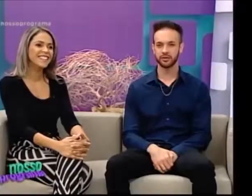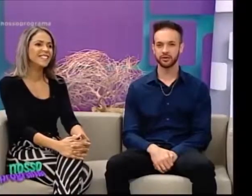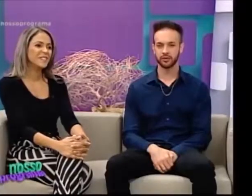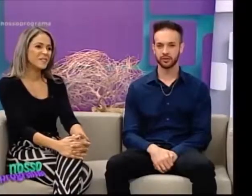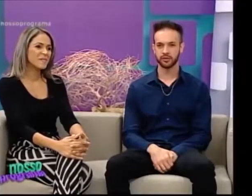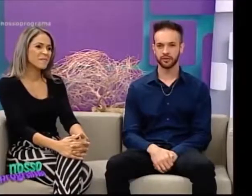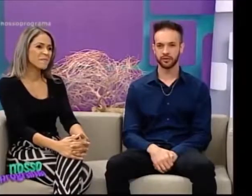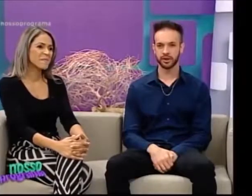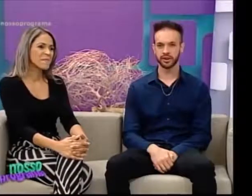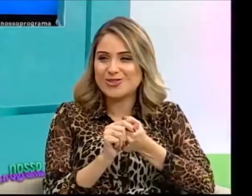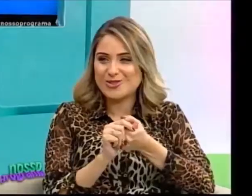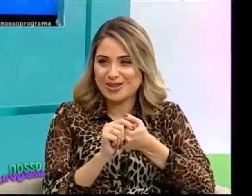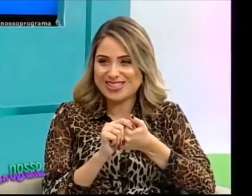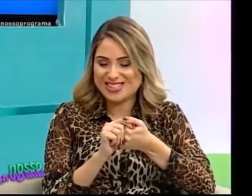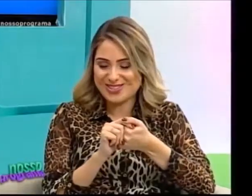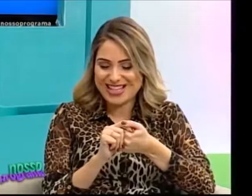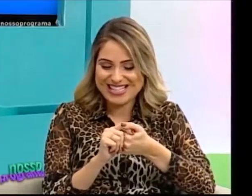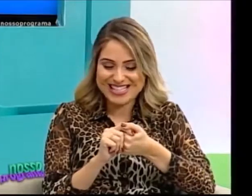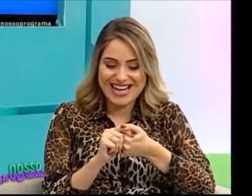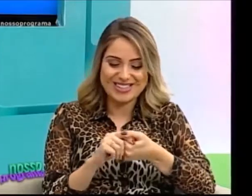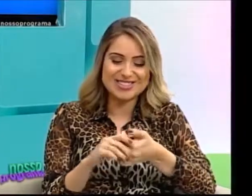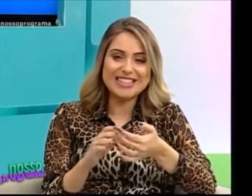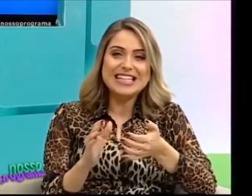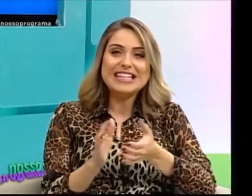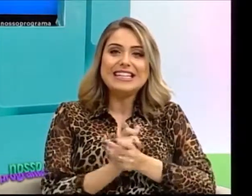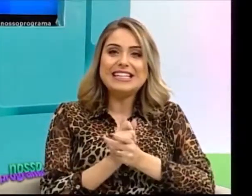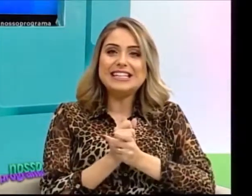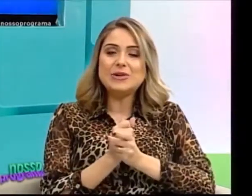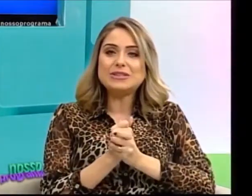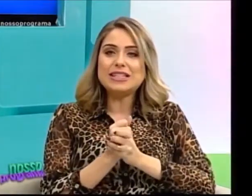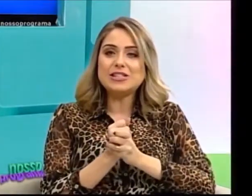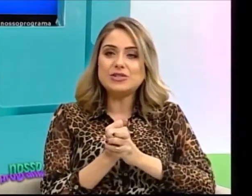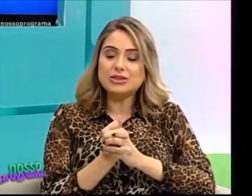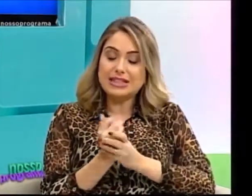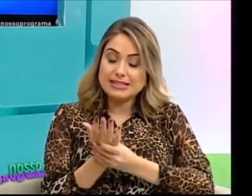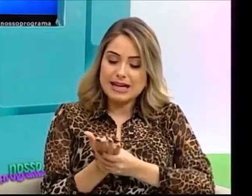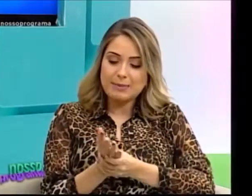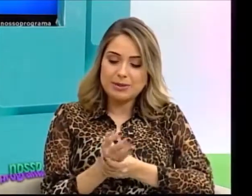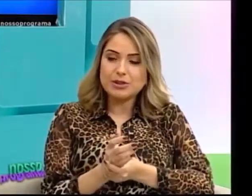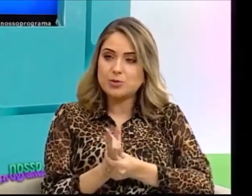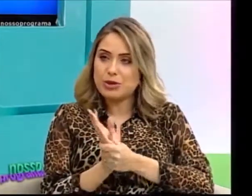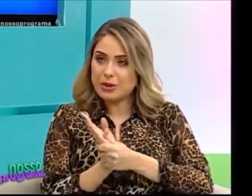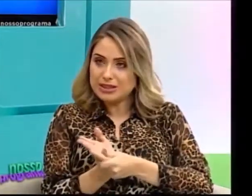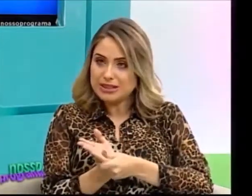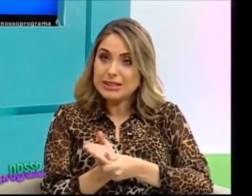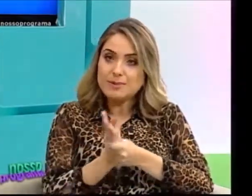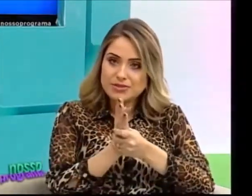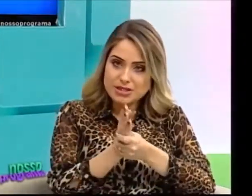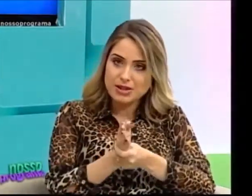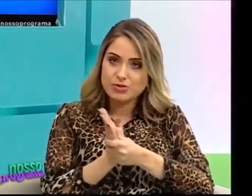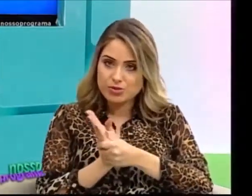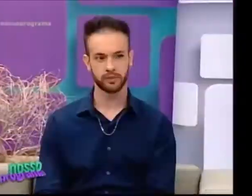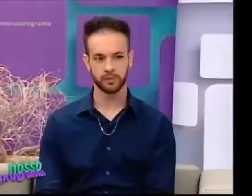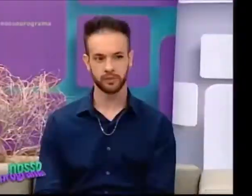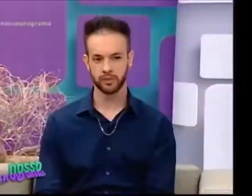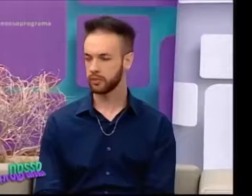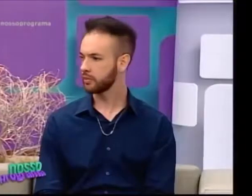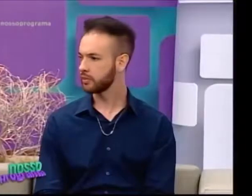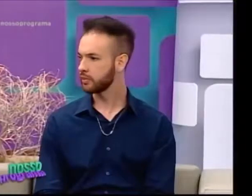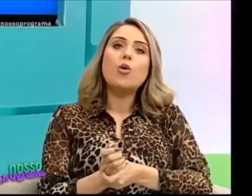Tomara que todos os sonhos do Elder sejam realizados. E eu gostaria de finalizar perguntando para o Elder e para você. Eu quero que os dois respondam.